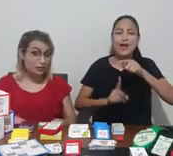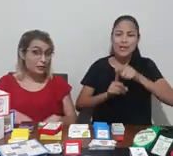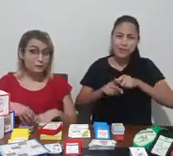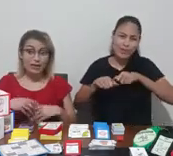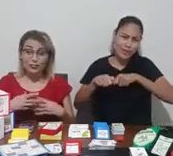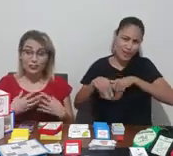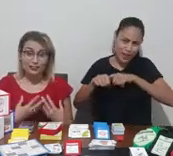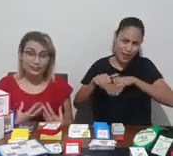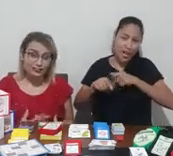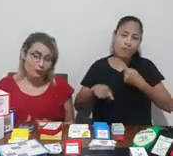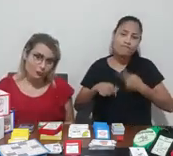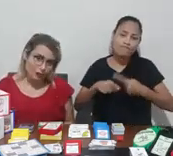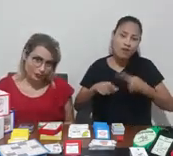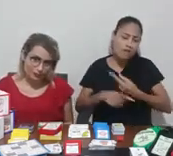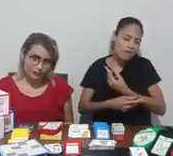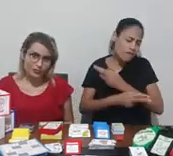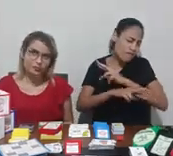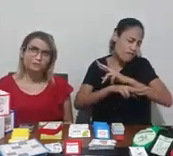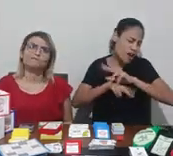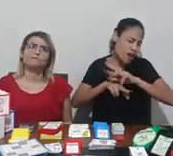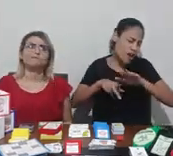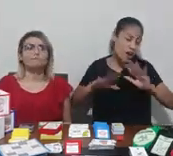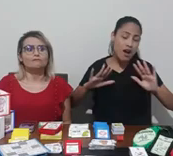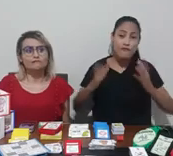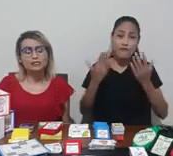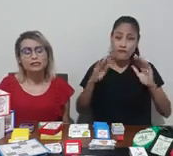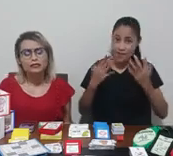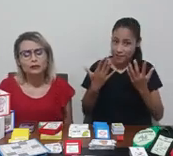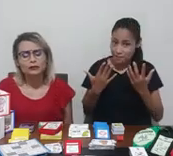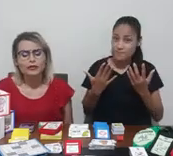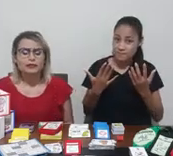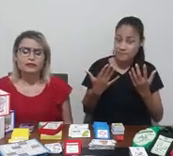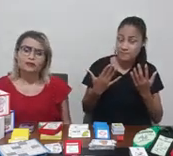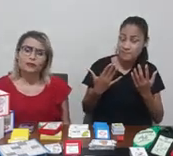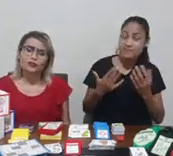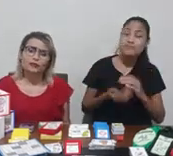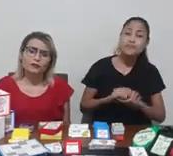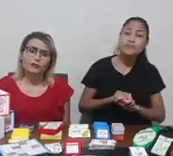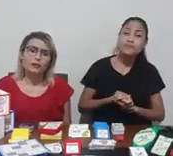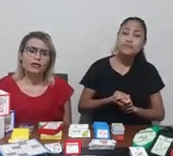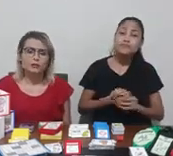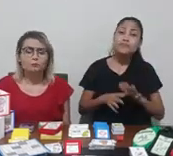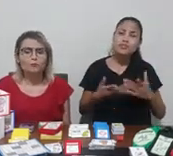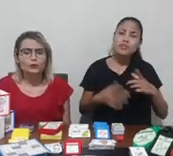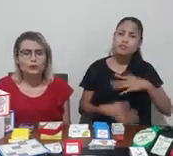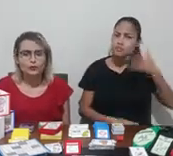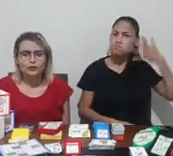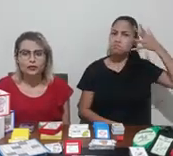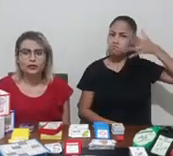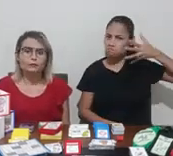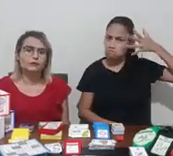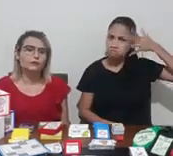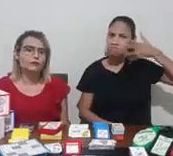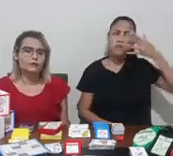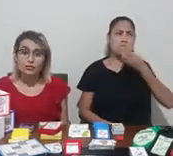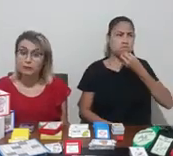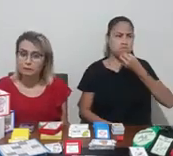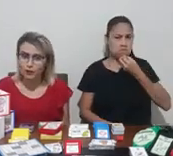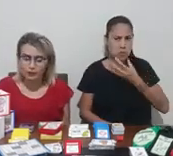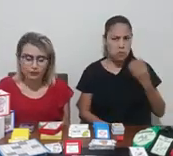teve bastante comemorações. Então, tivemos também uma palestra muito rica,